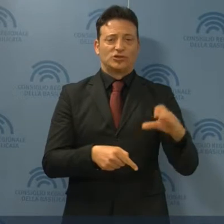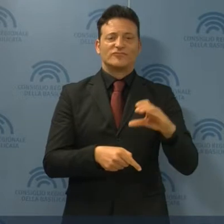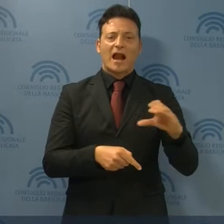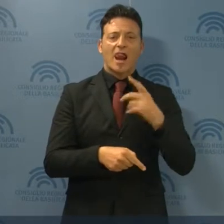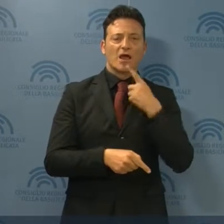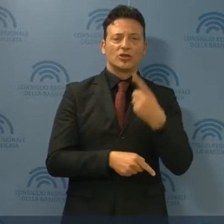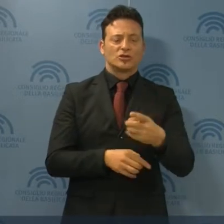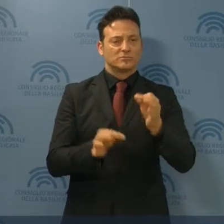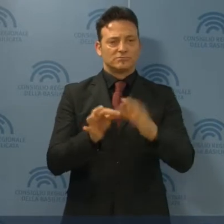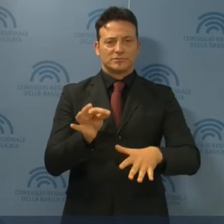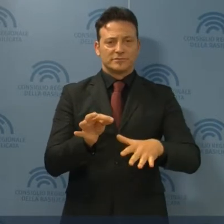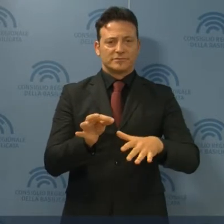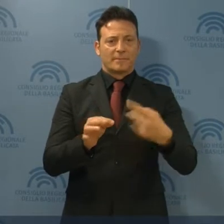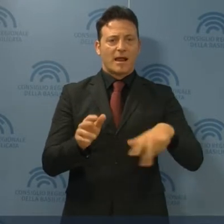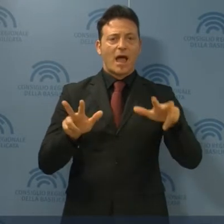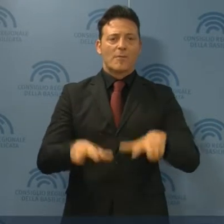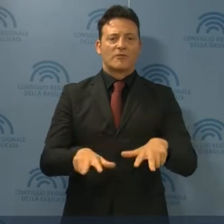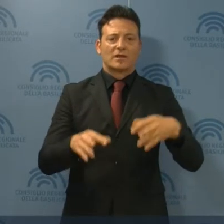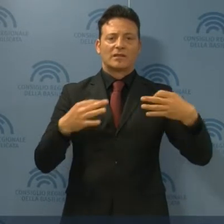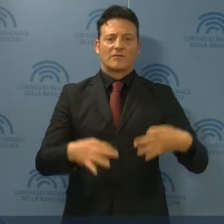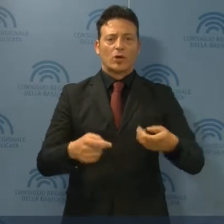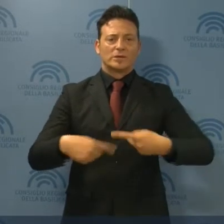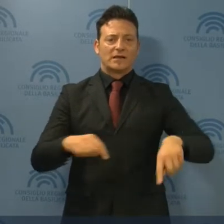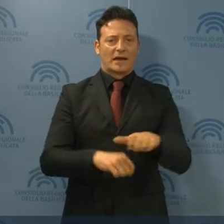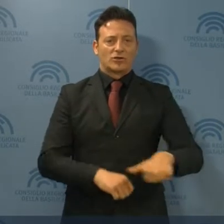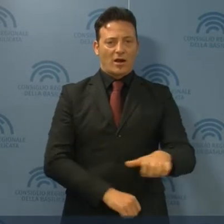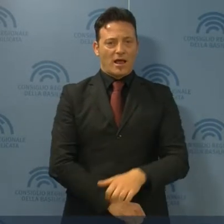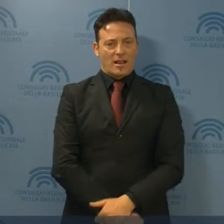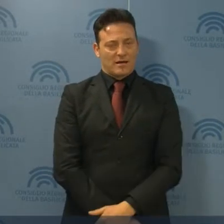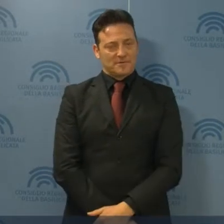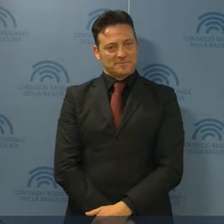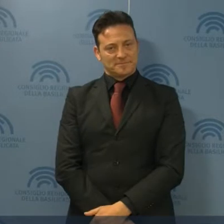un rapido iter per l'approvazione definitiva in consiglio regionale